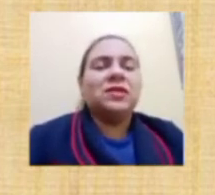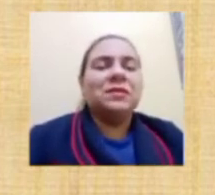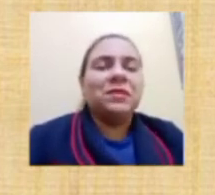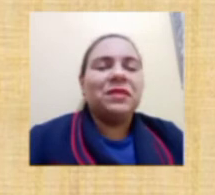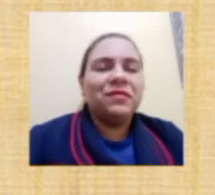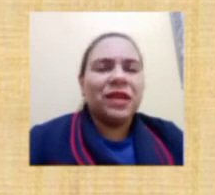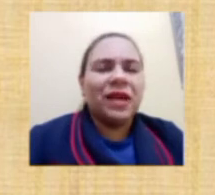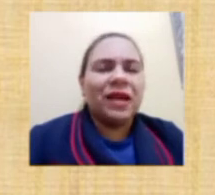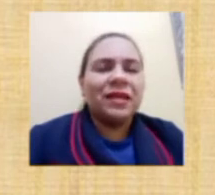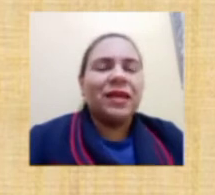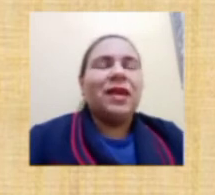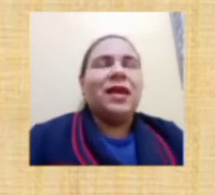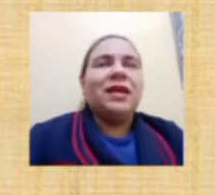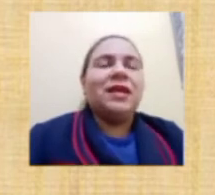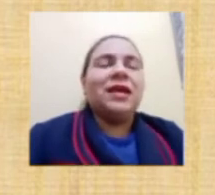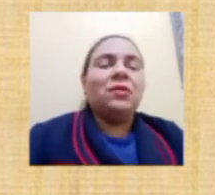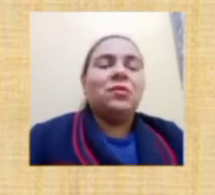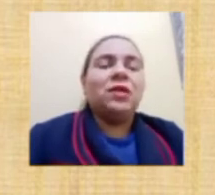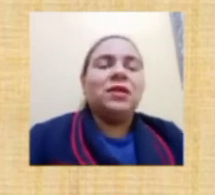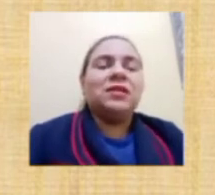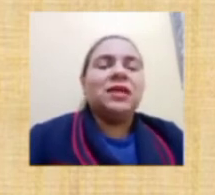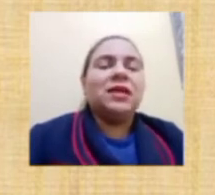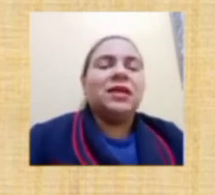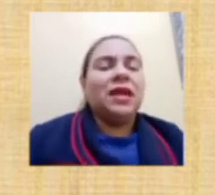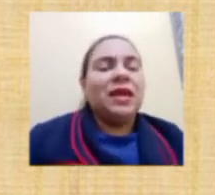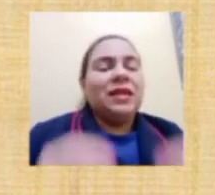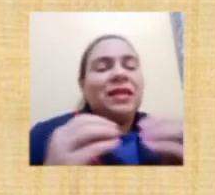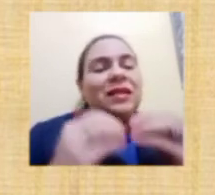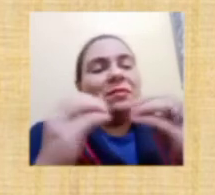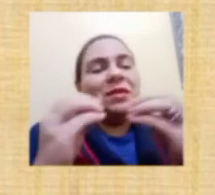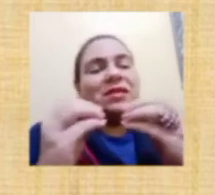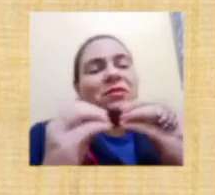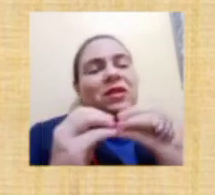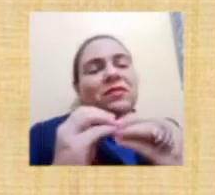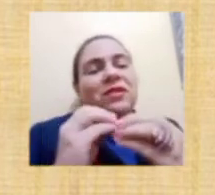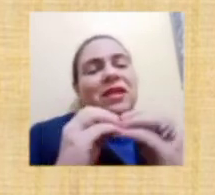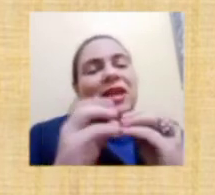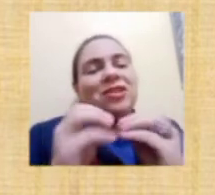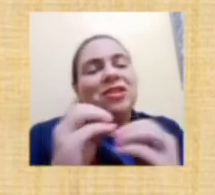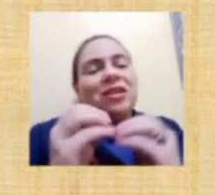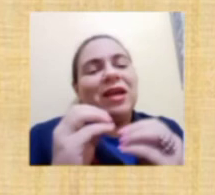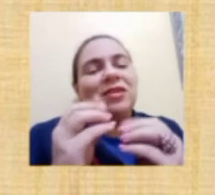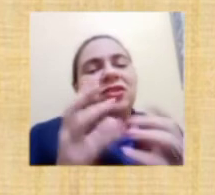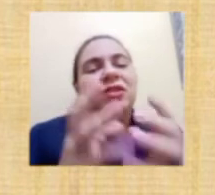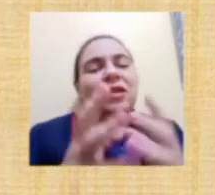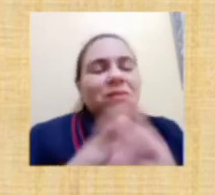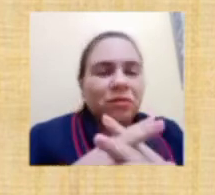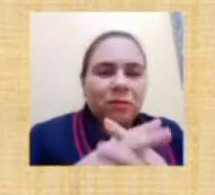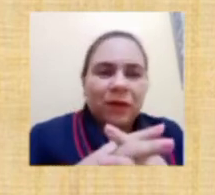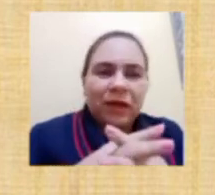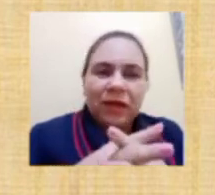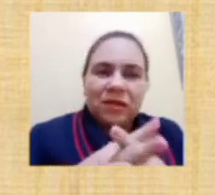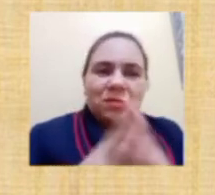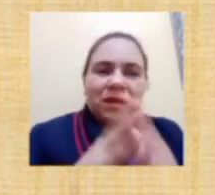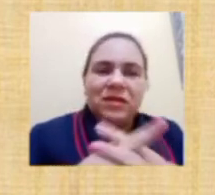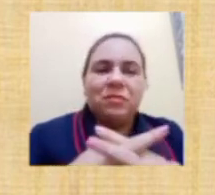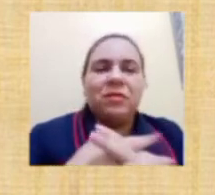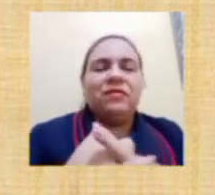aqui, tá? Deixa eu subir um pouquinho para não atrapalhar aí o olho para lá e para cá. Questão